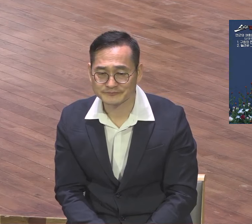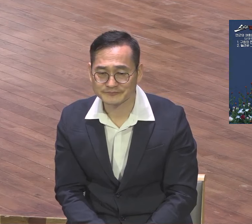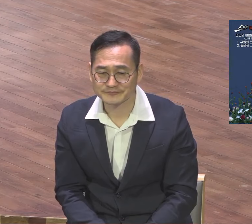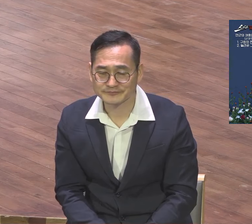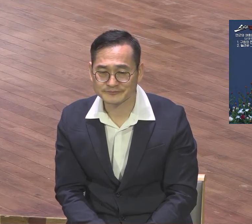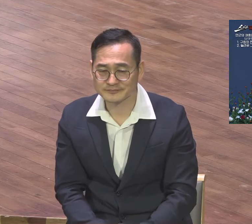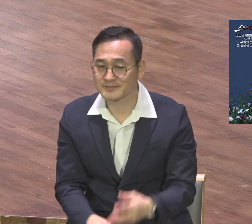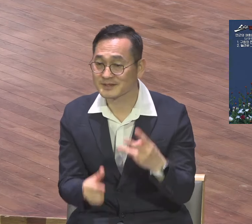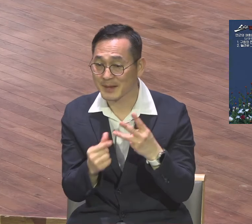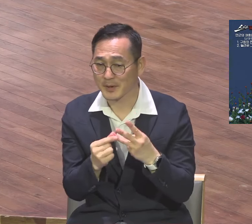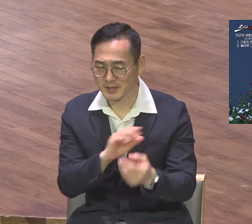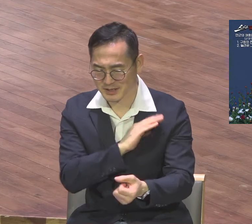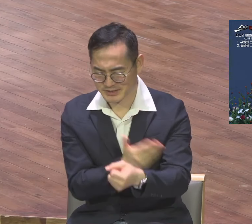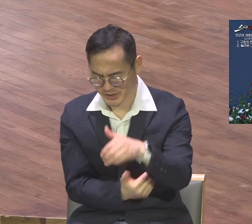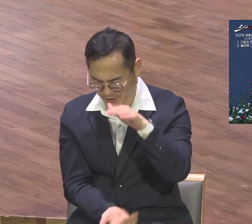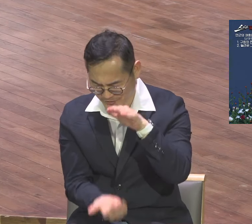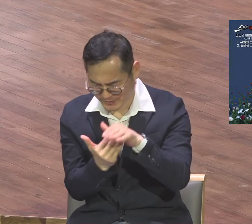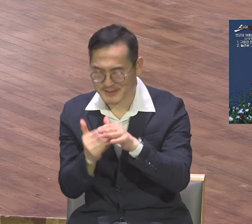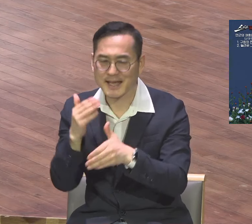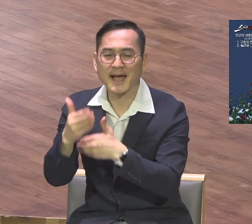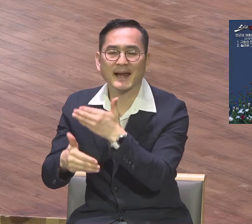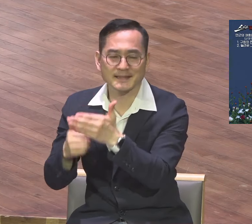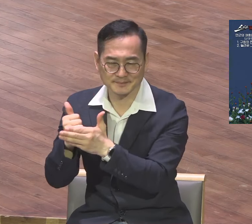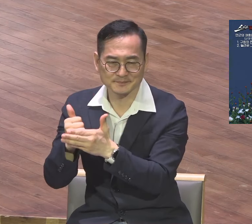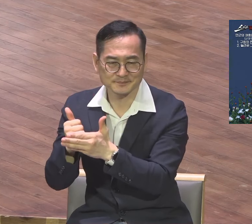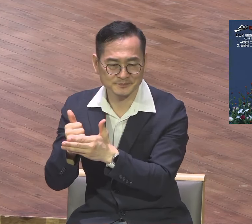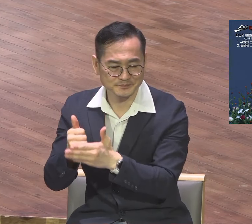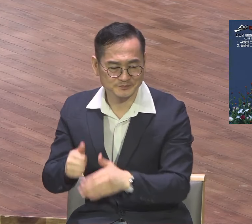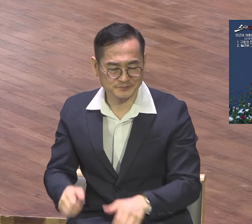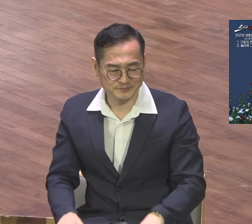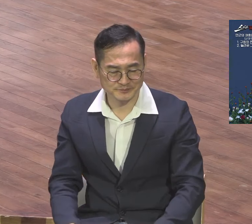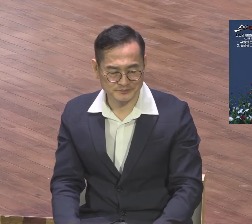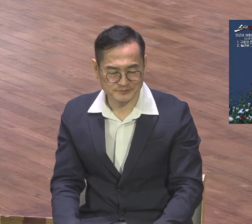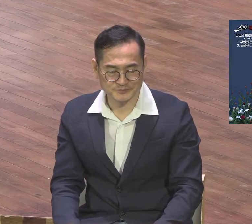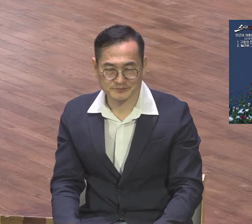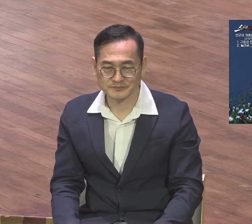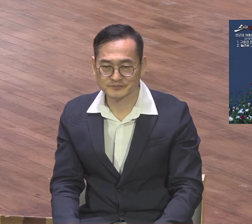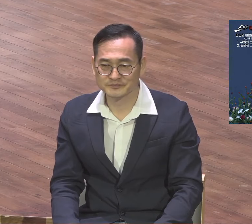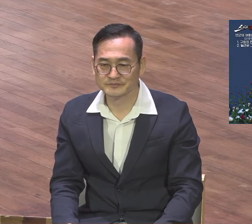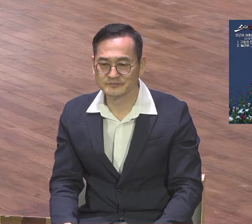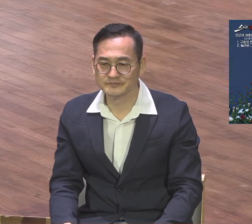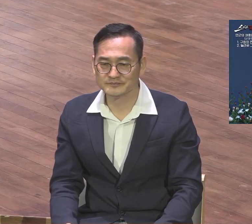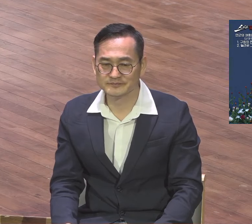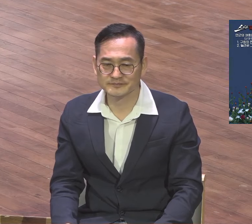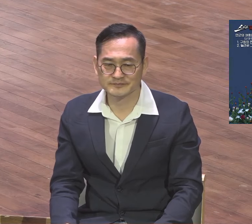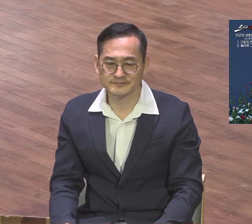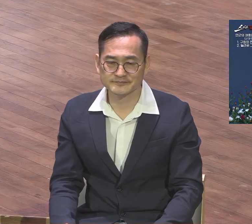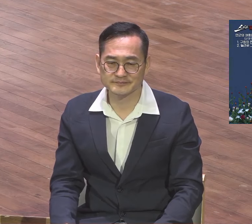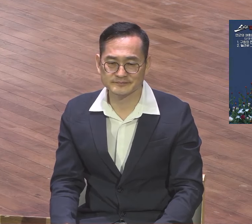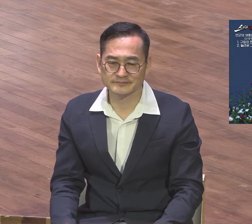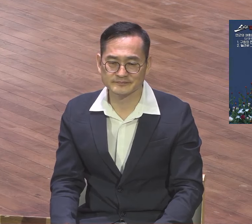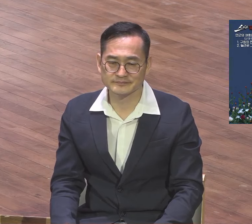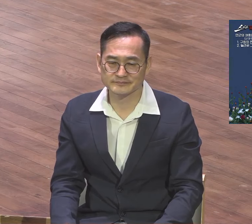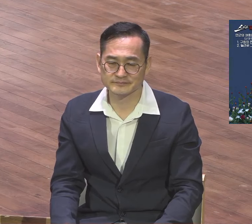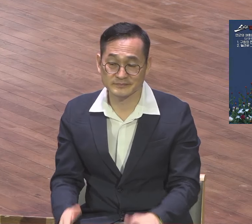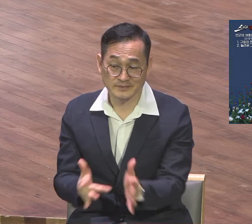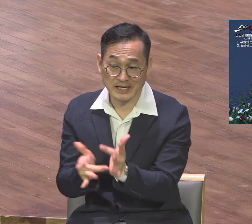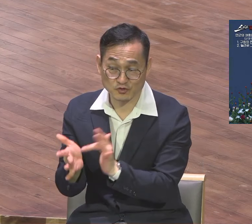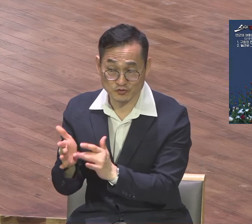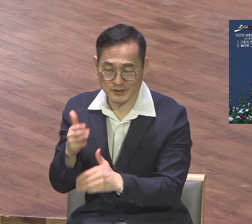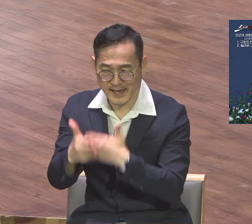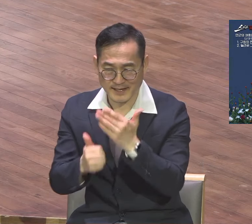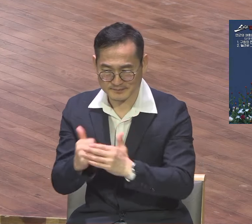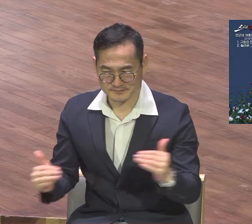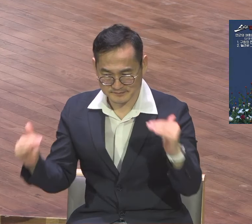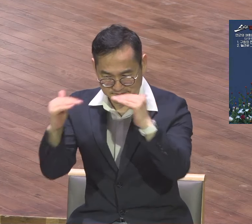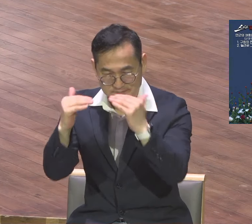그냥. 셋째로 전능하신 하나님 마이티 갓 그랬어요. 장차 베들레헴에 태어날 메시아는 전능하신 하나님이란